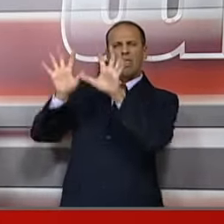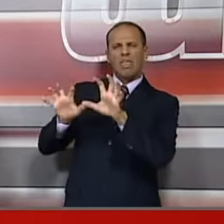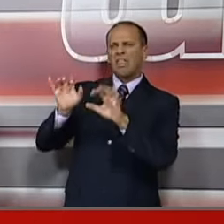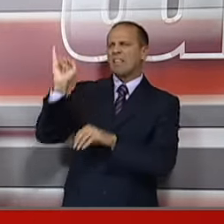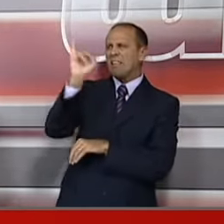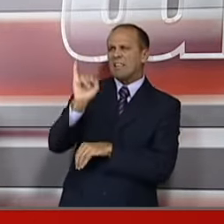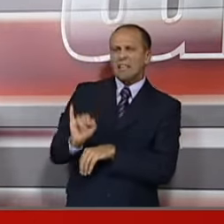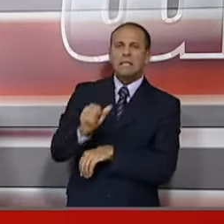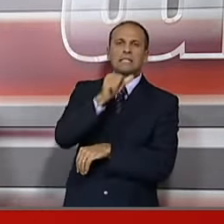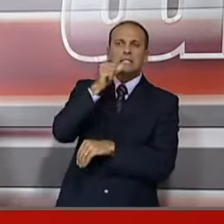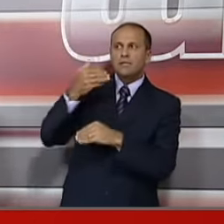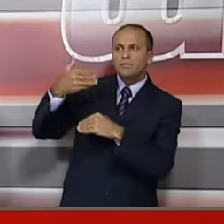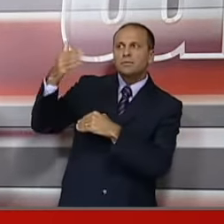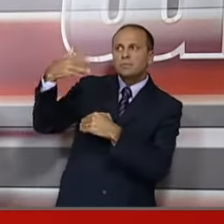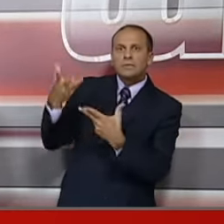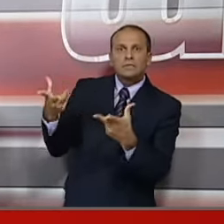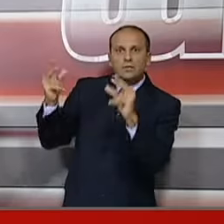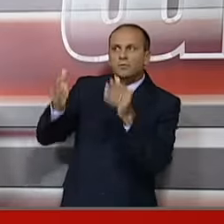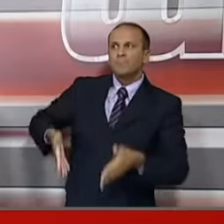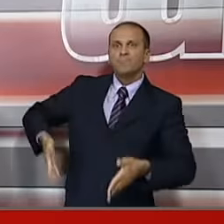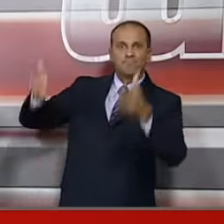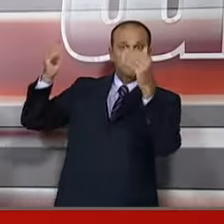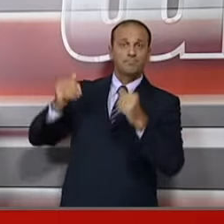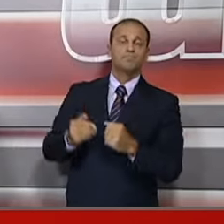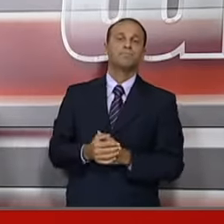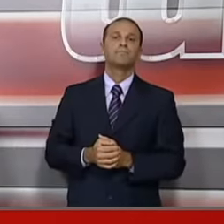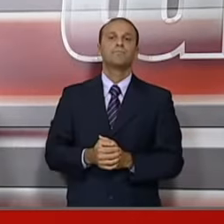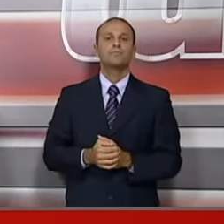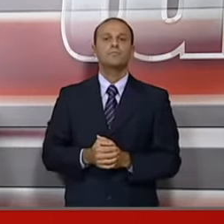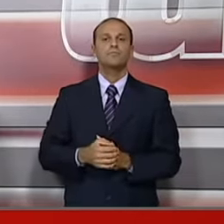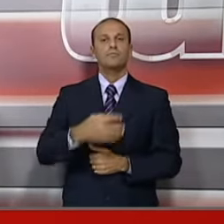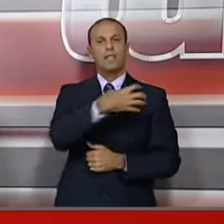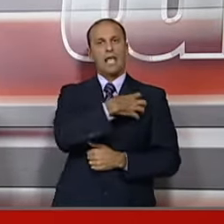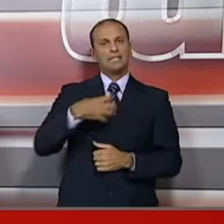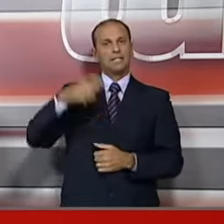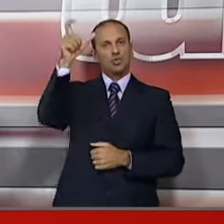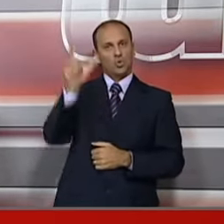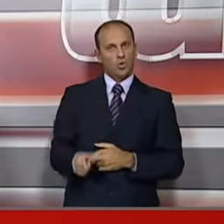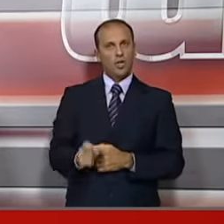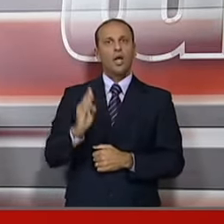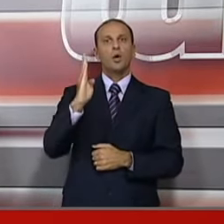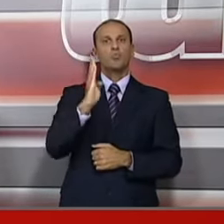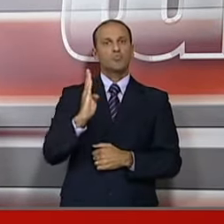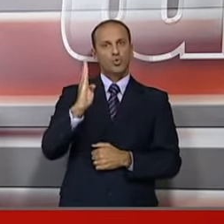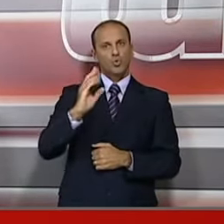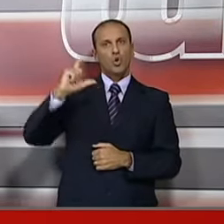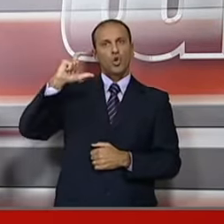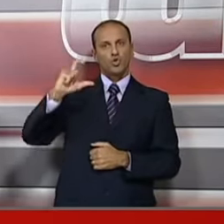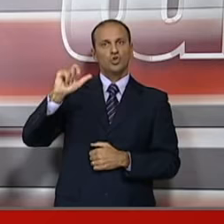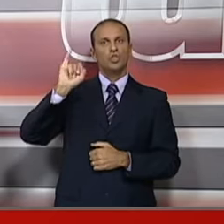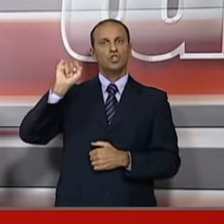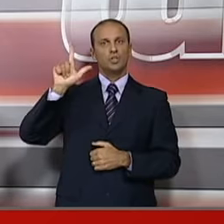un acquirente l'assessore Bruno Cilento